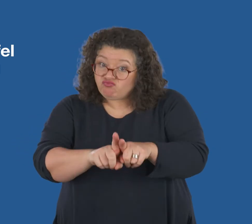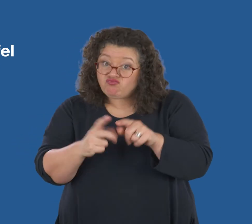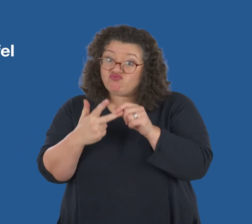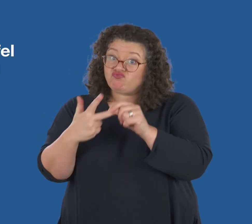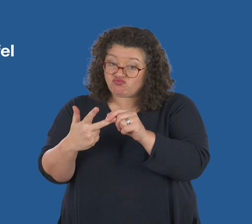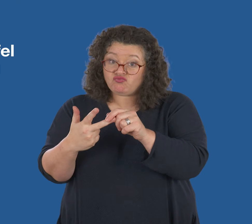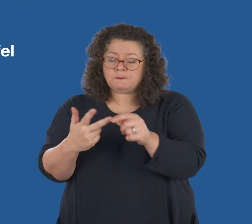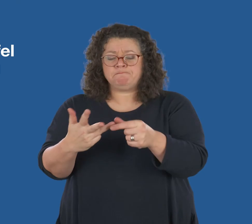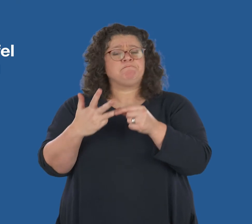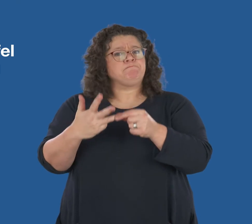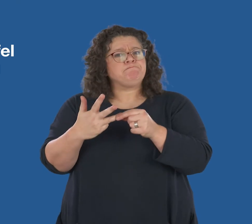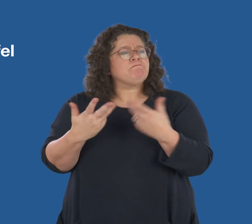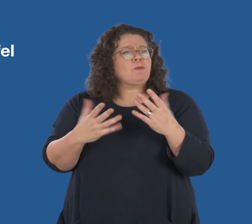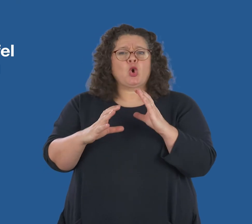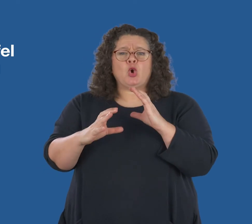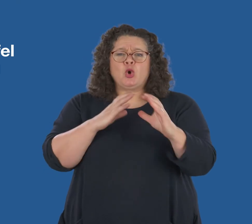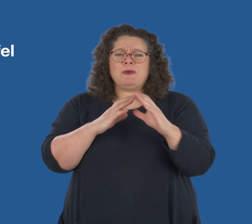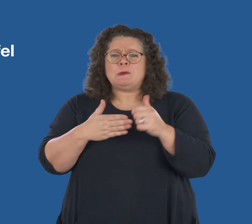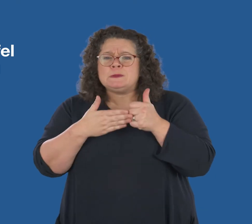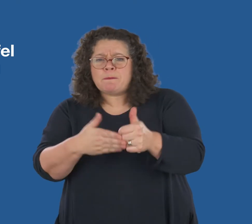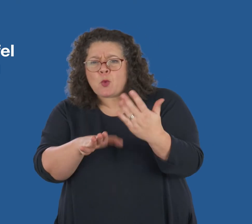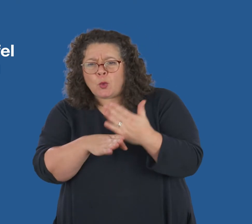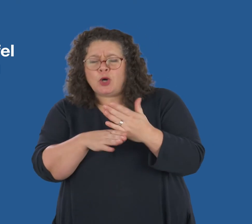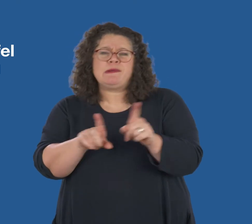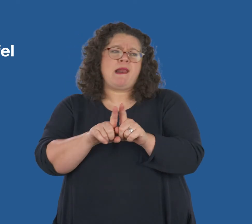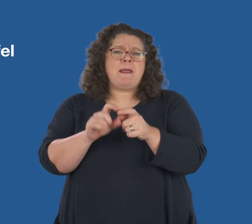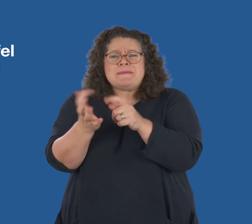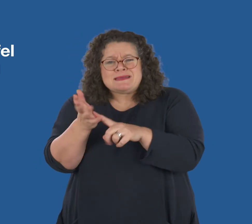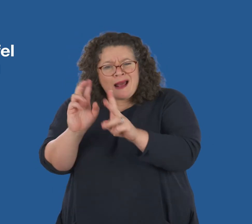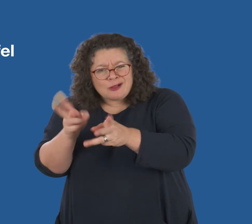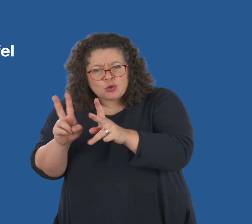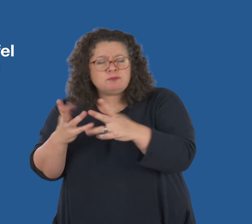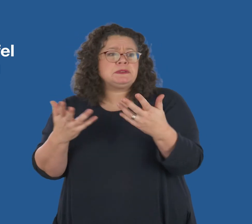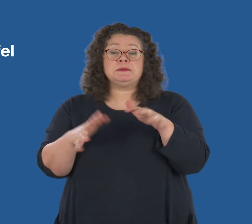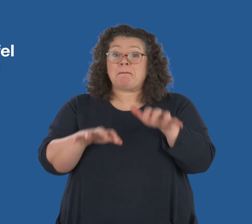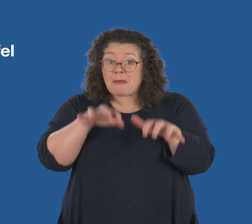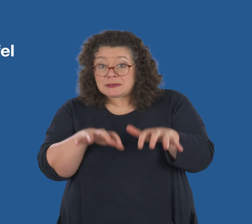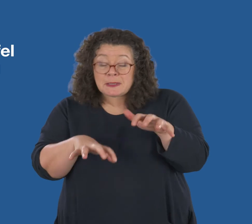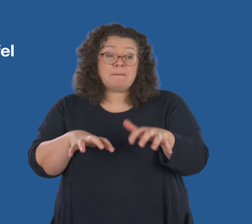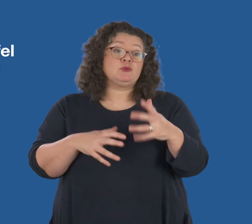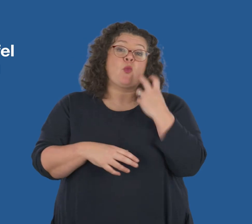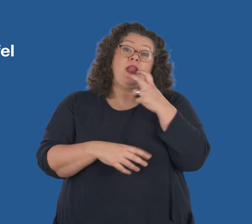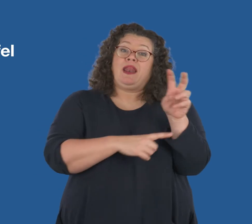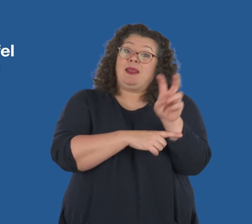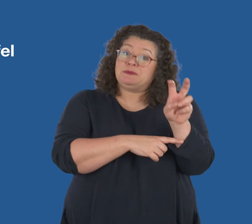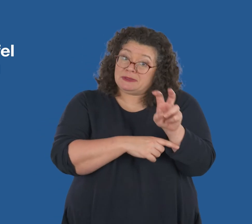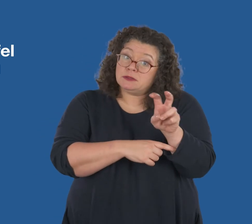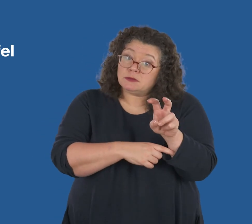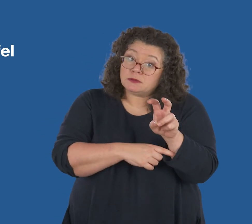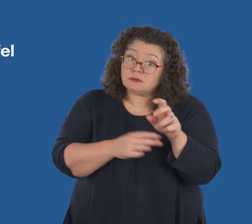BSL, cyfieithwyr, palanteipwyr a siaradwyr gwefusau. Unrhyw addasiad resymol arall